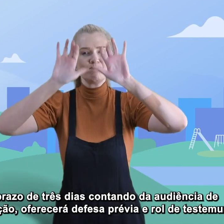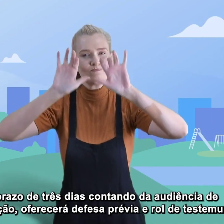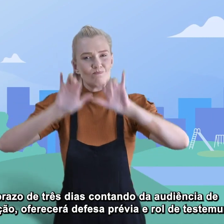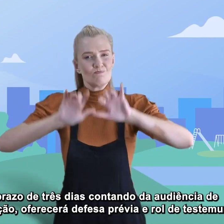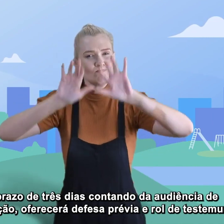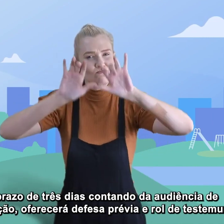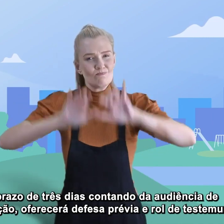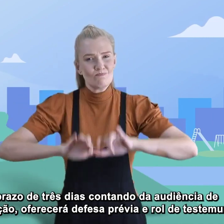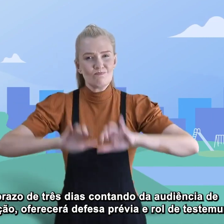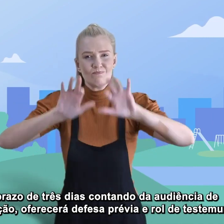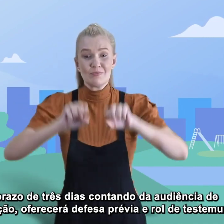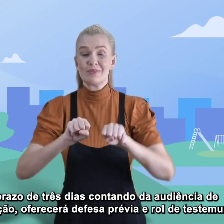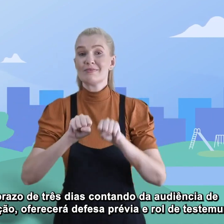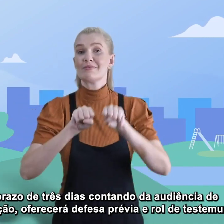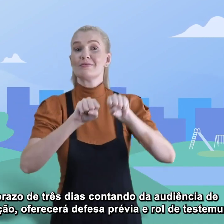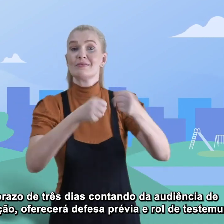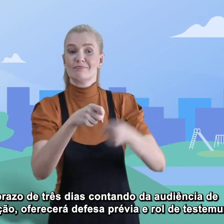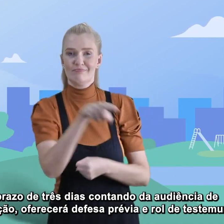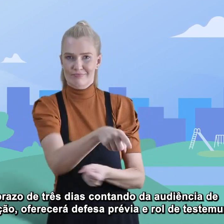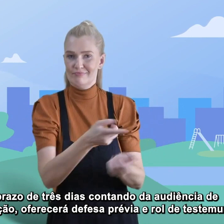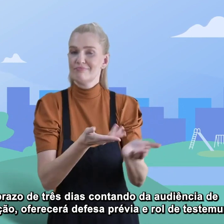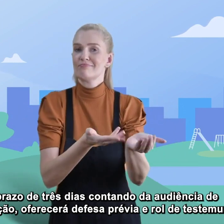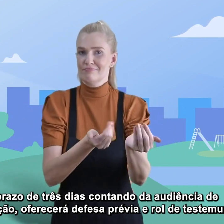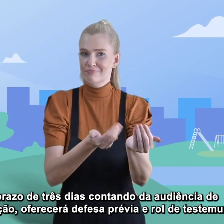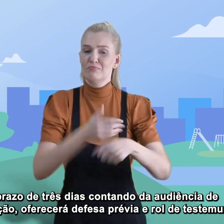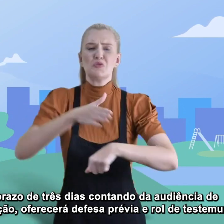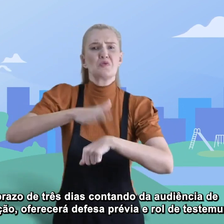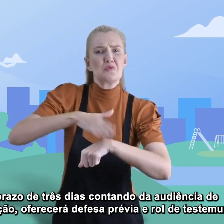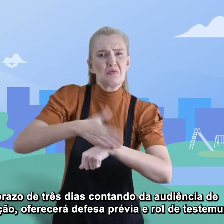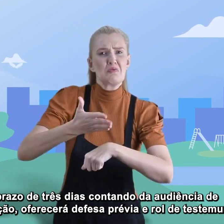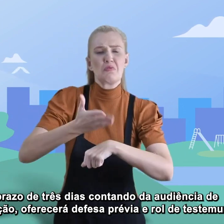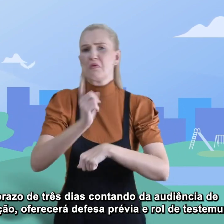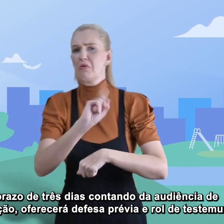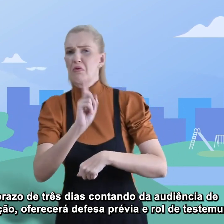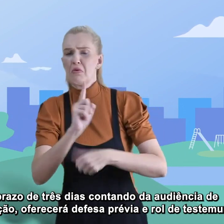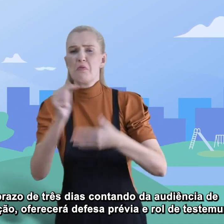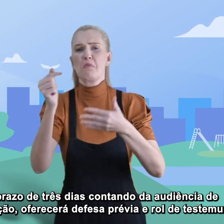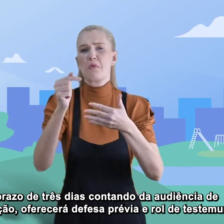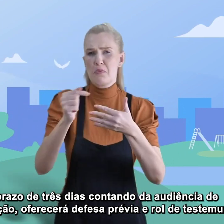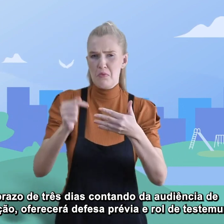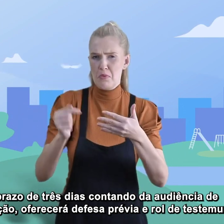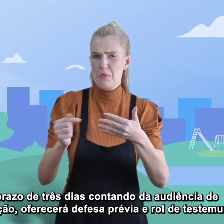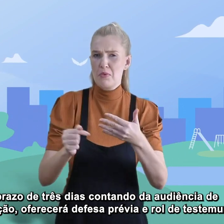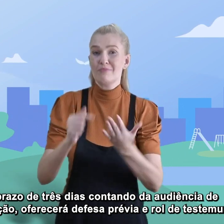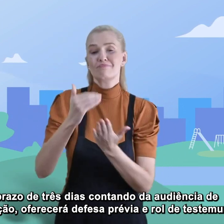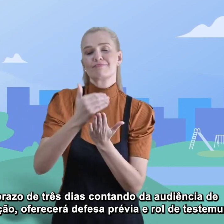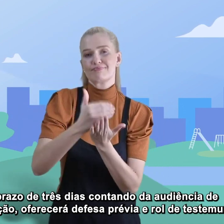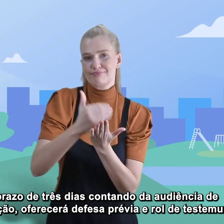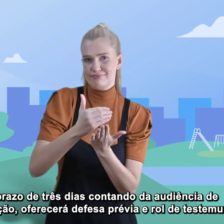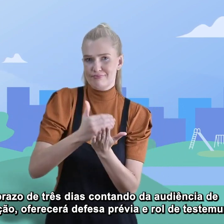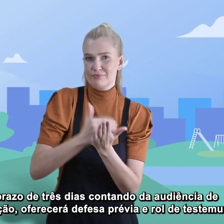3 dias, contando da audiência de apresentação, oferecerá defesa prévia e rol de testemunhas.